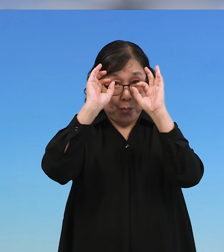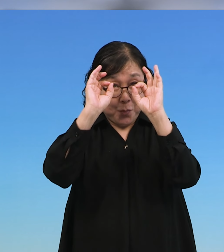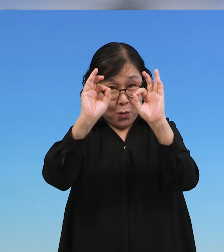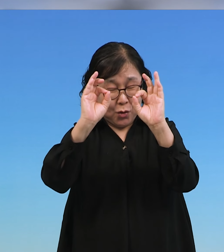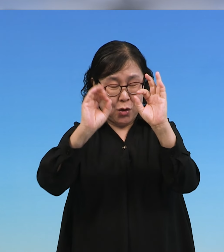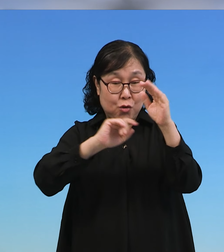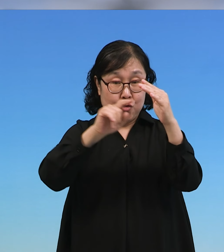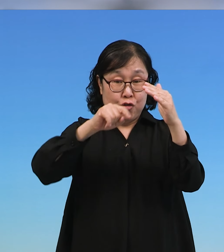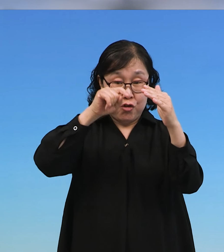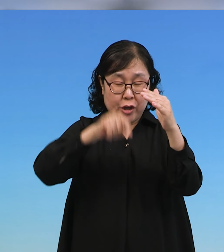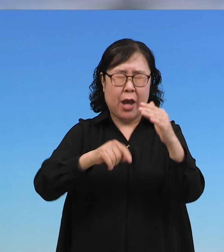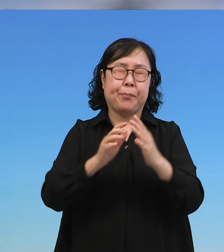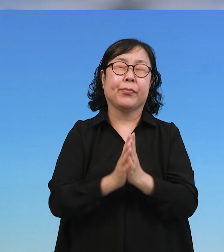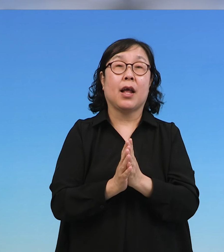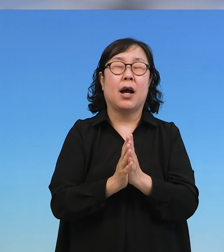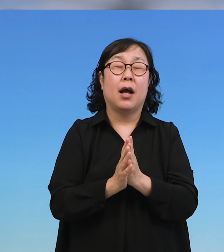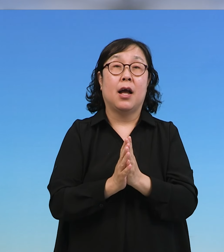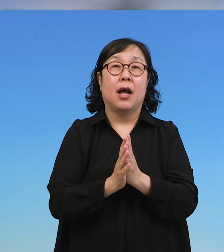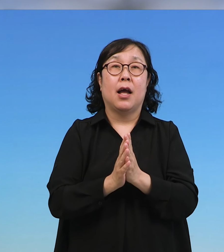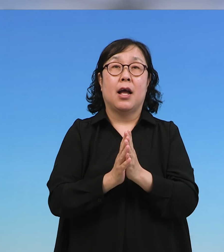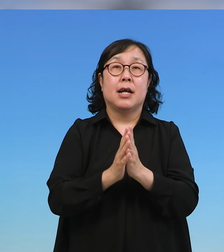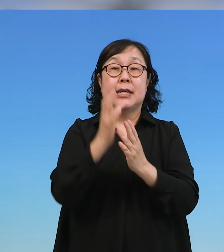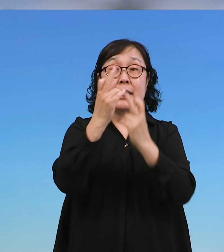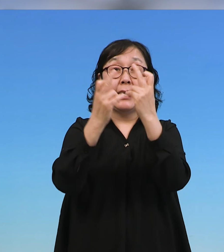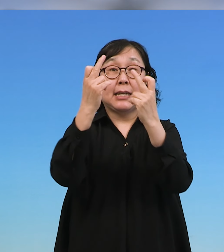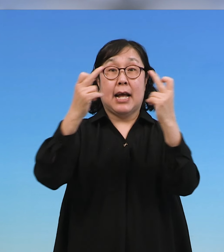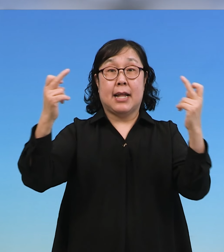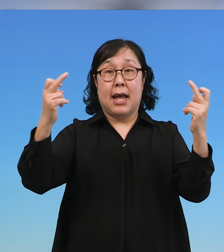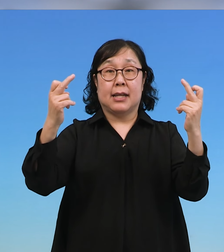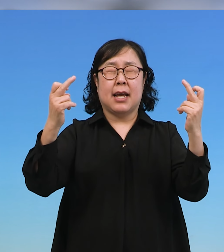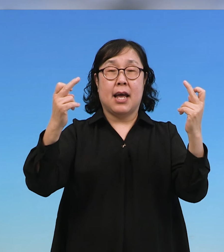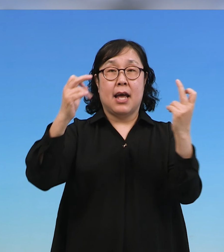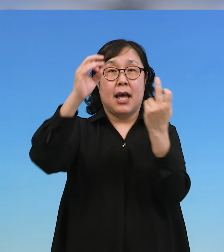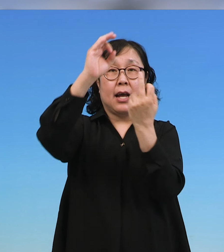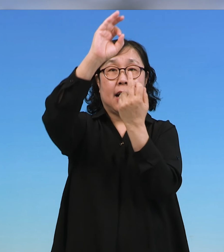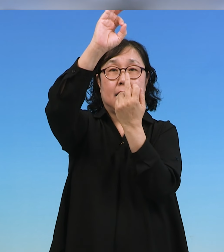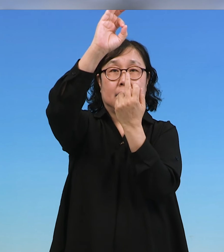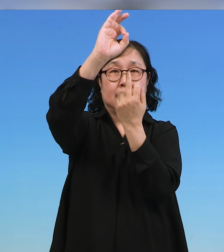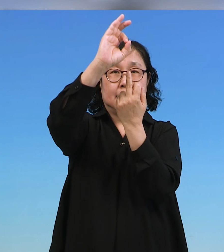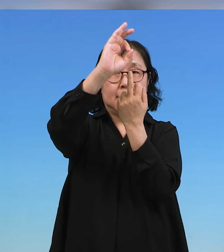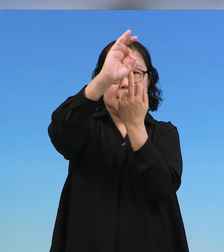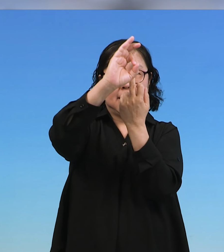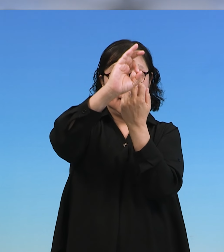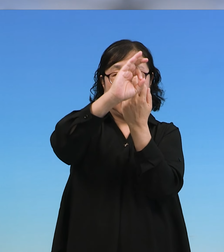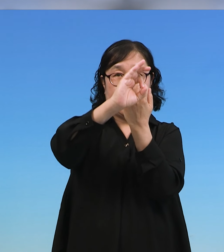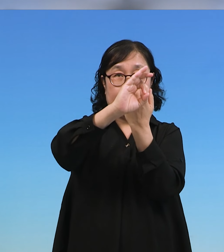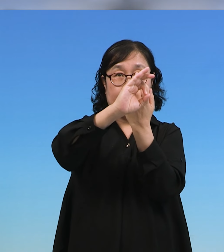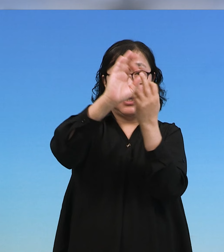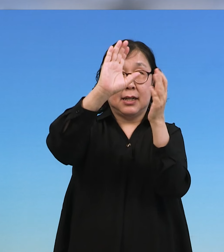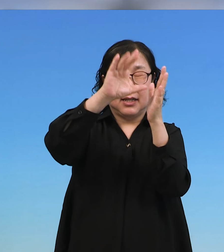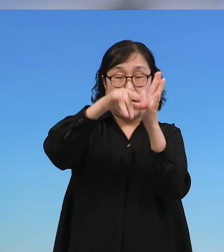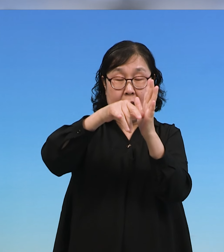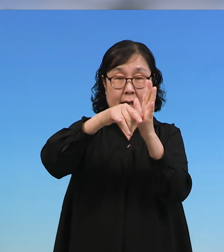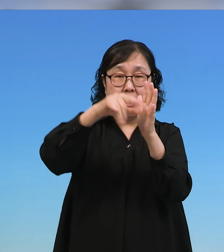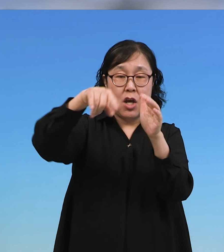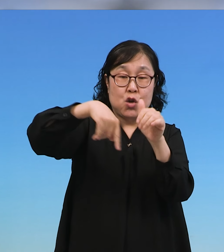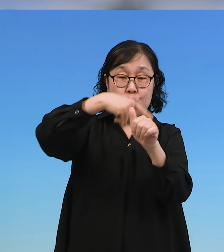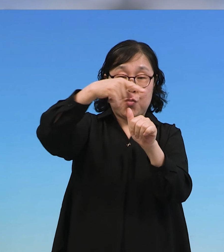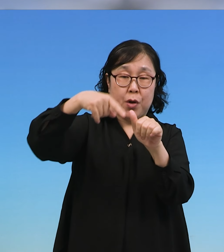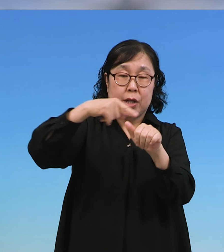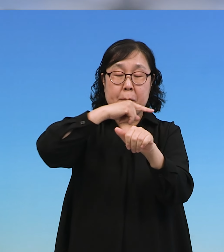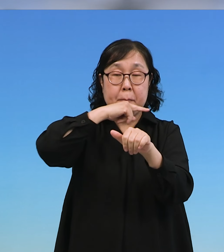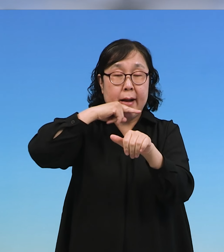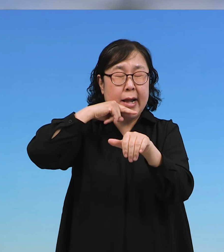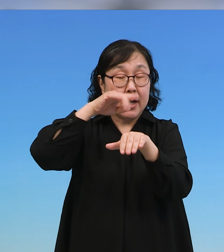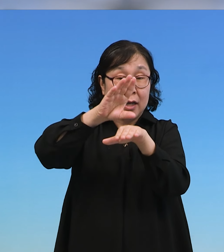제 마음에 감동을 준 거는 이제 해가 이렇게 뉘엿뉘엿 져가는 모습부터 막 주변을